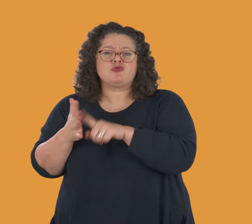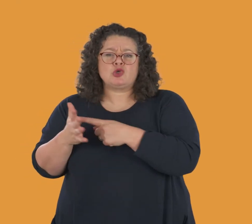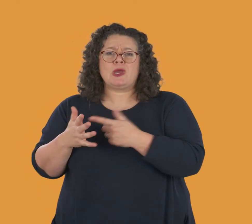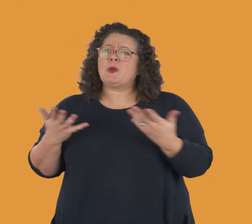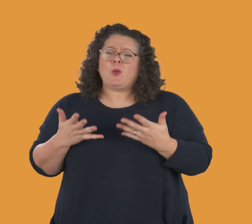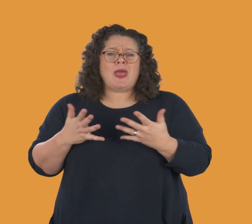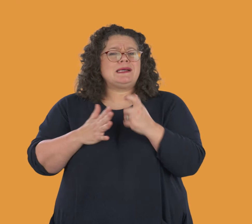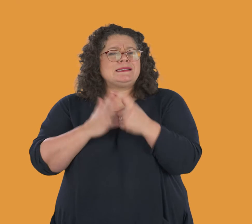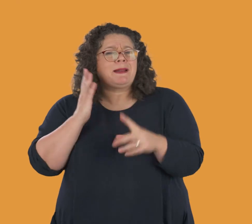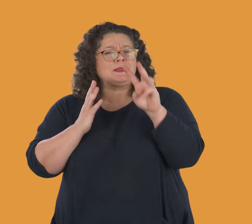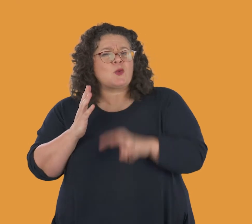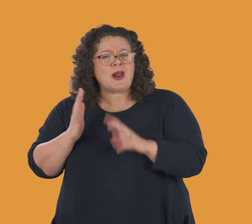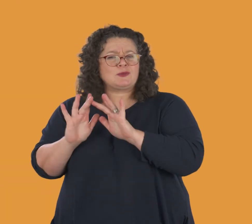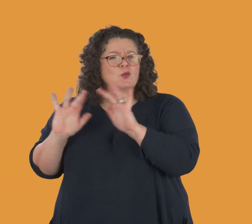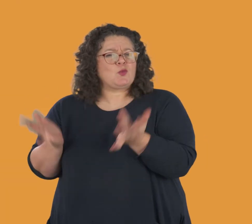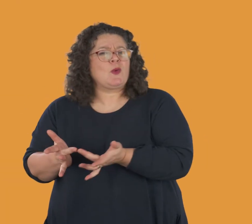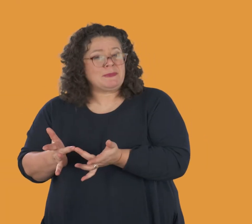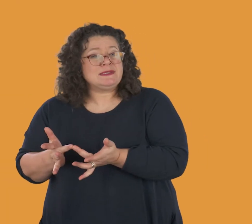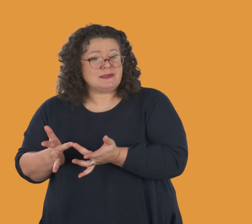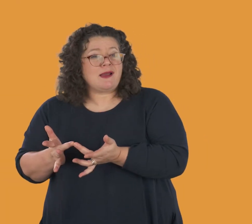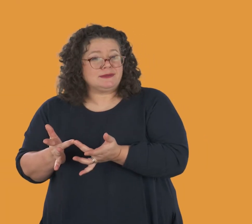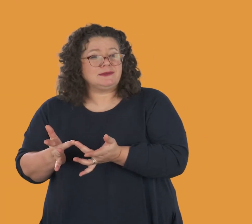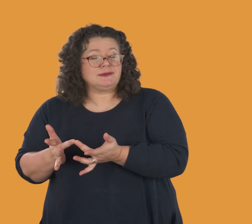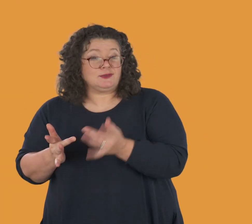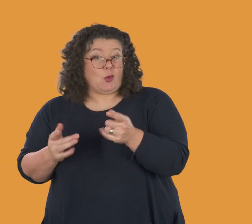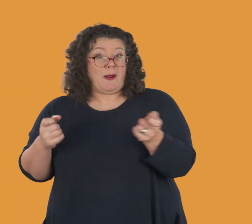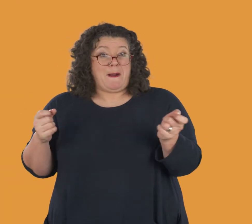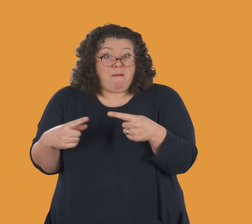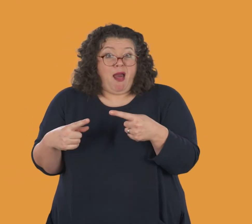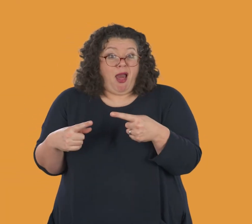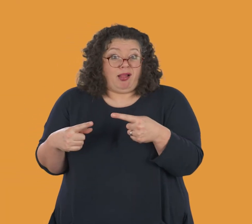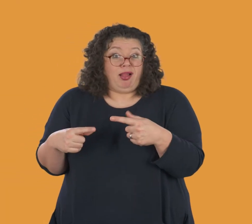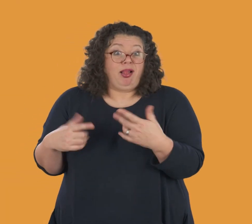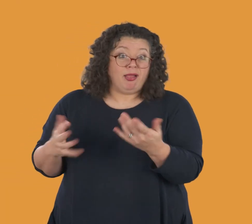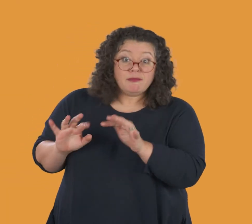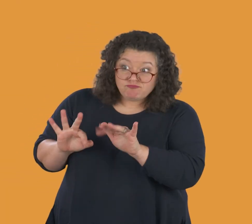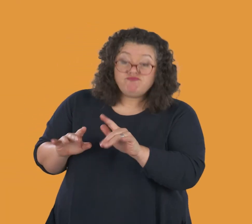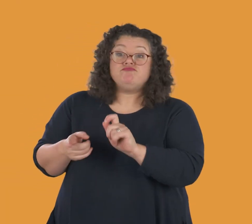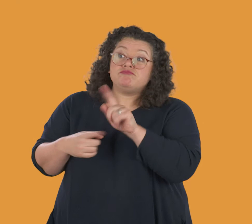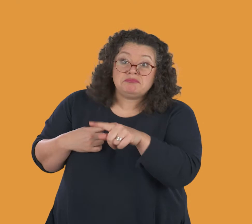Etholedig Cymru ar wefan Anabledd Cymru neu trwy e-bostio